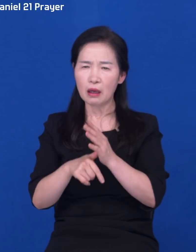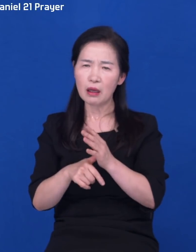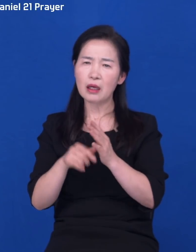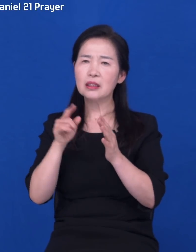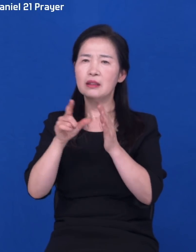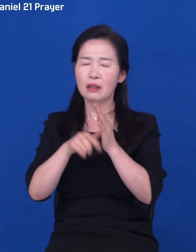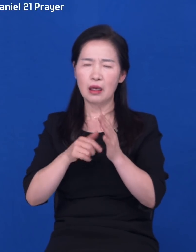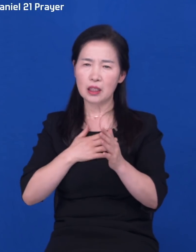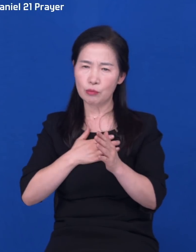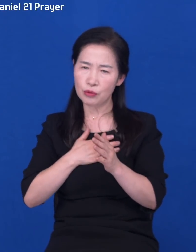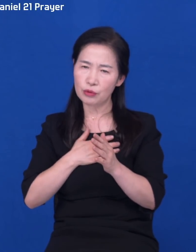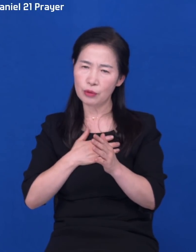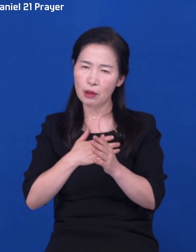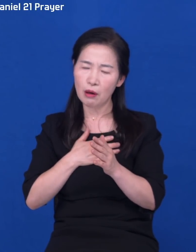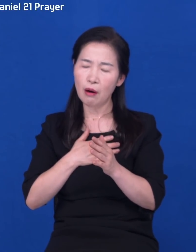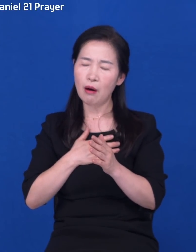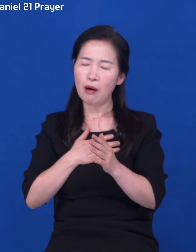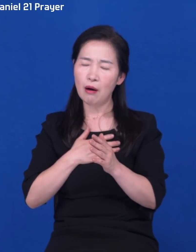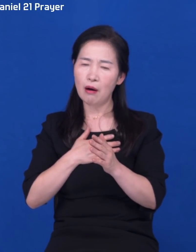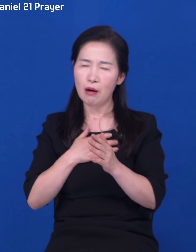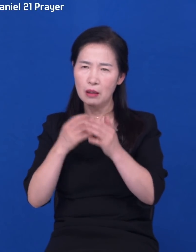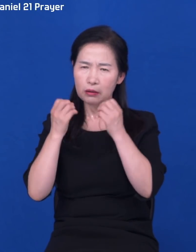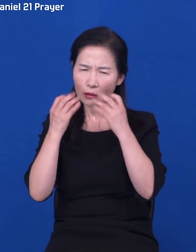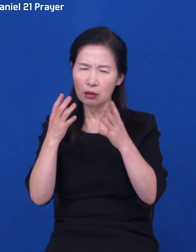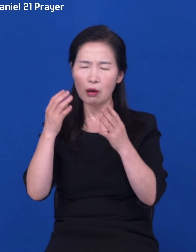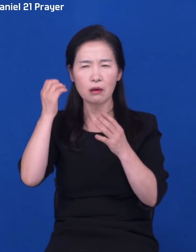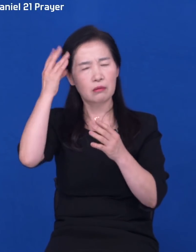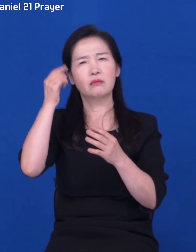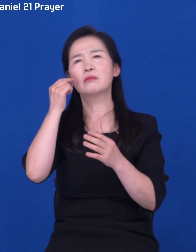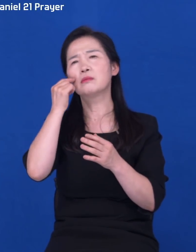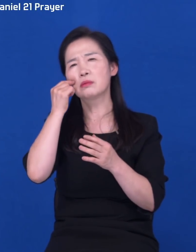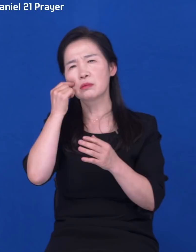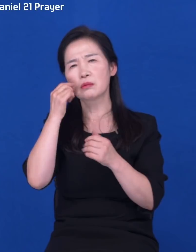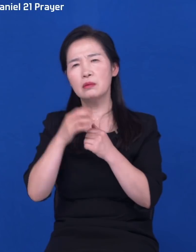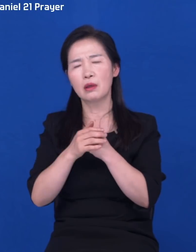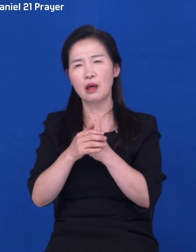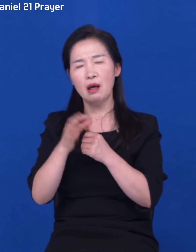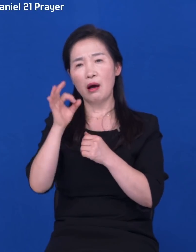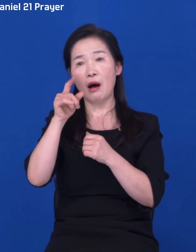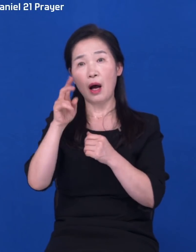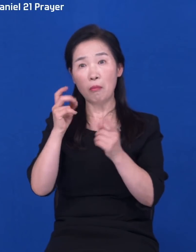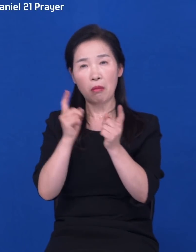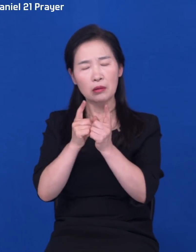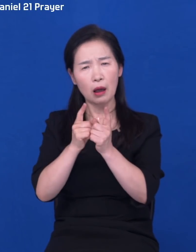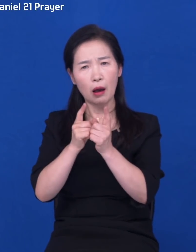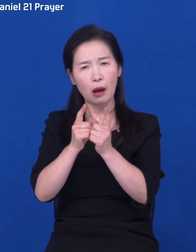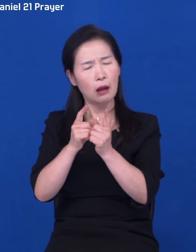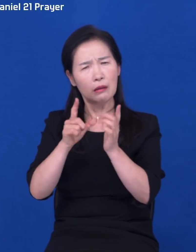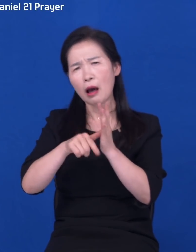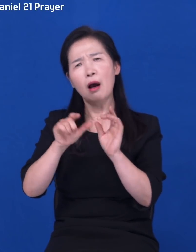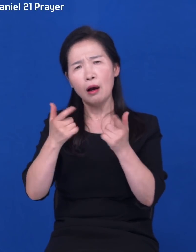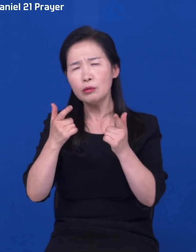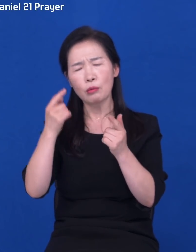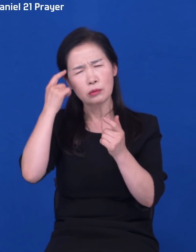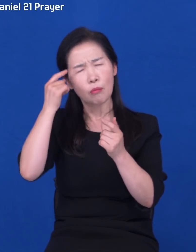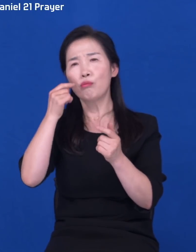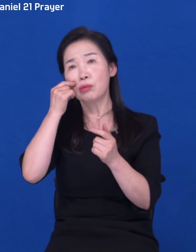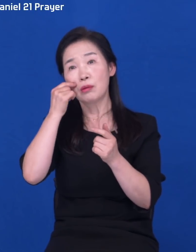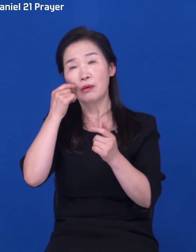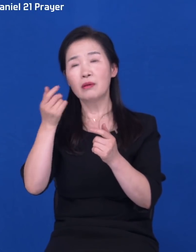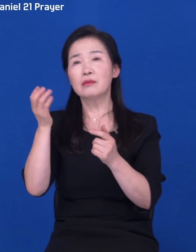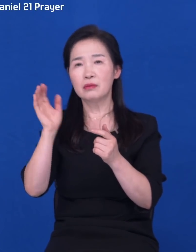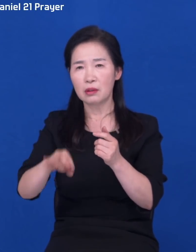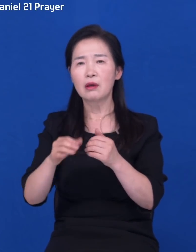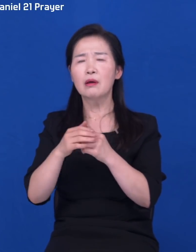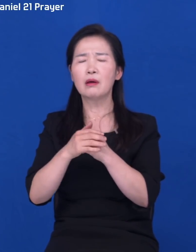생생해요. 암이라는 거를 내 인생에서 전혀 만날 거라고 생각 안 했는데 암입니다 하고 상대방한테 내가